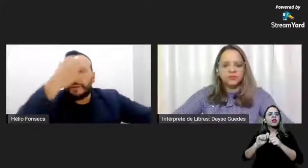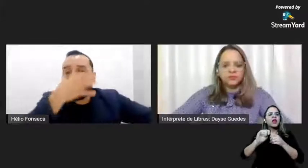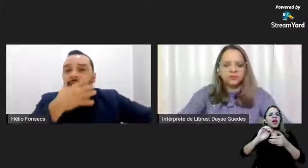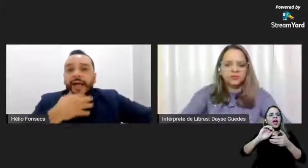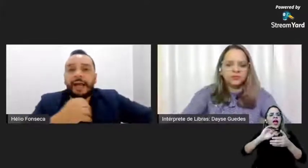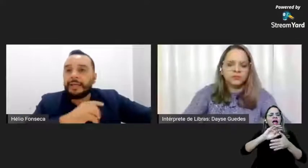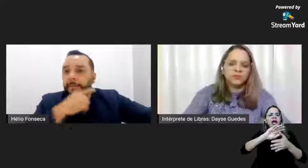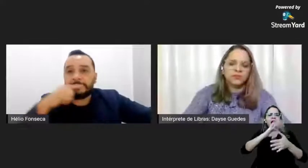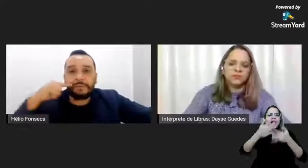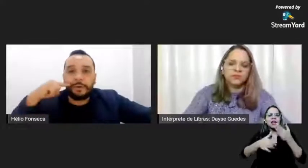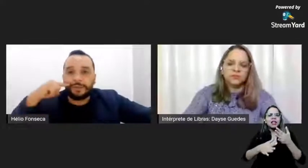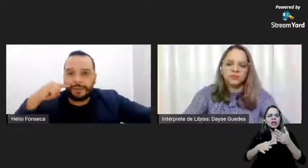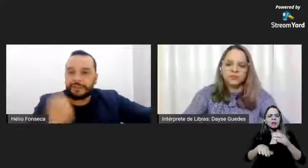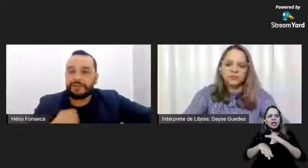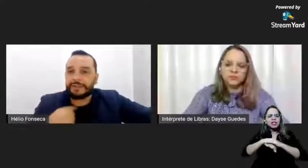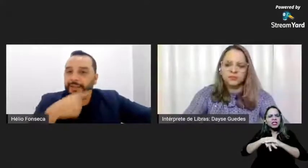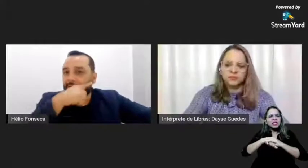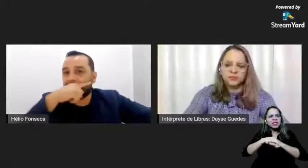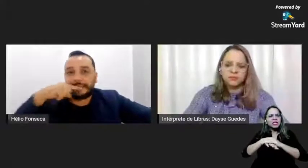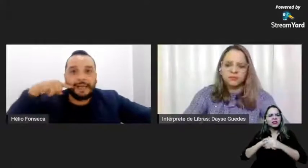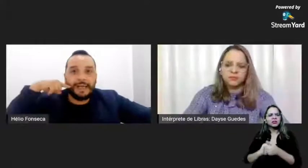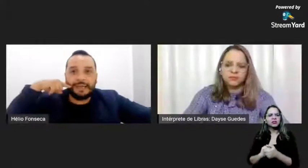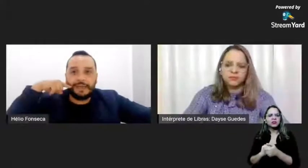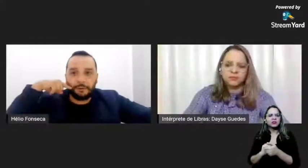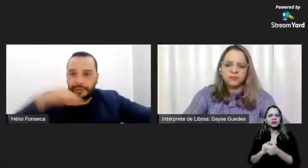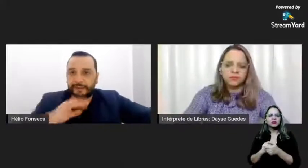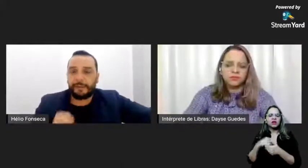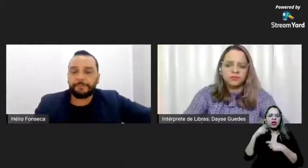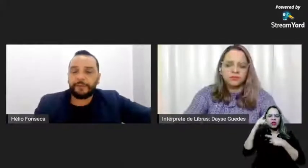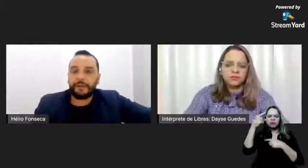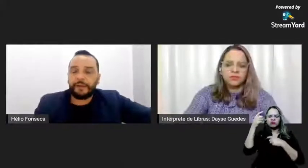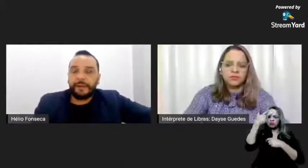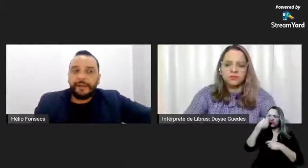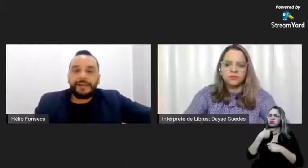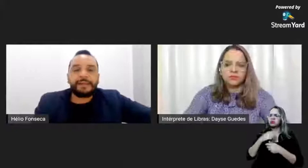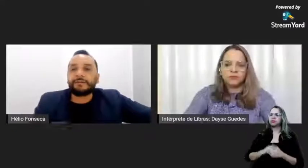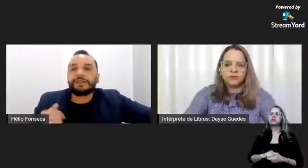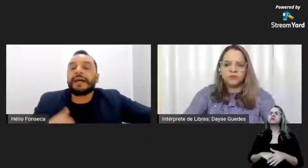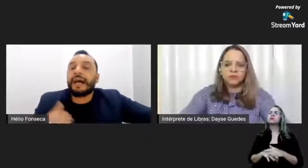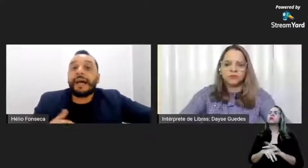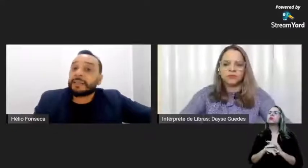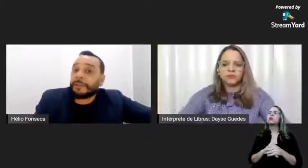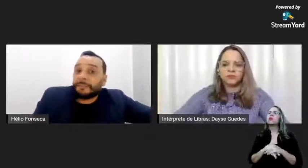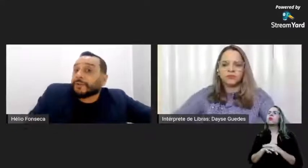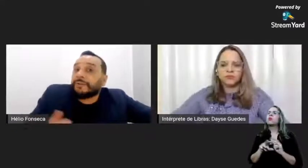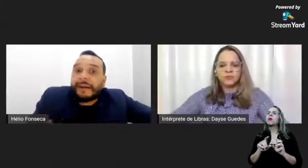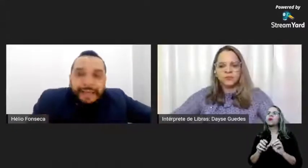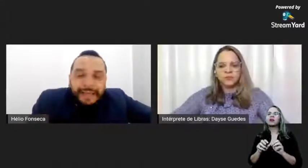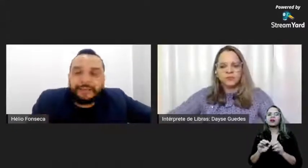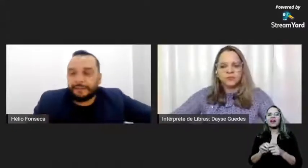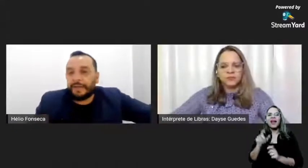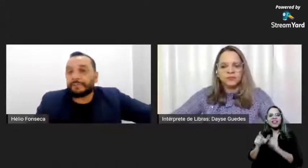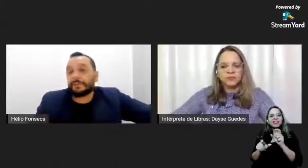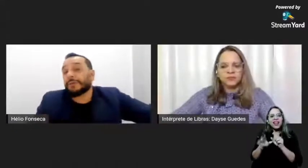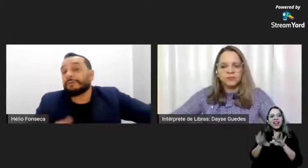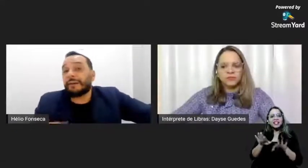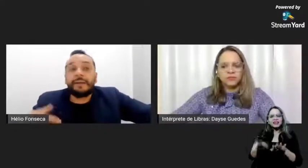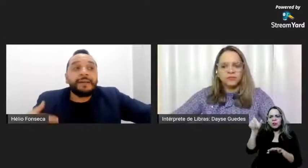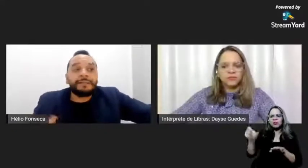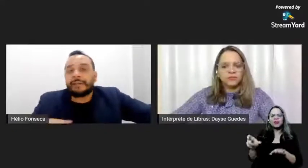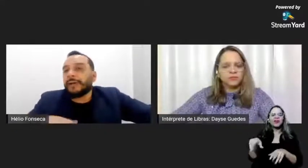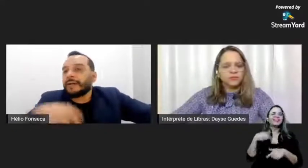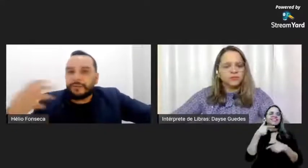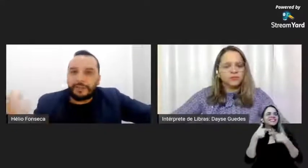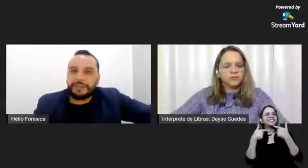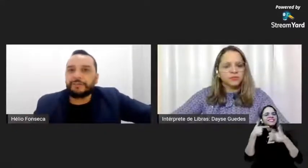mão e ele ficava com aquela cara neutra, que a gente faz, aquela cara séria, neutra, né? Ele não tinha... Às vezes a pessoa estava rindo, a pessoa